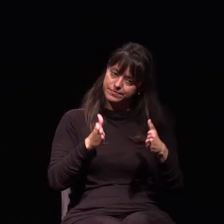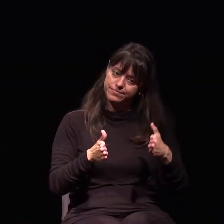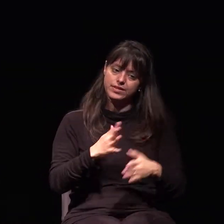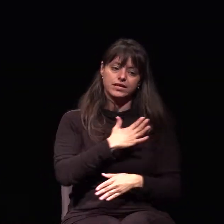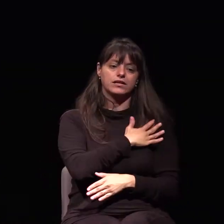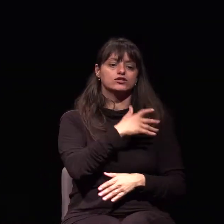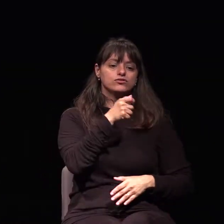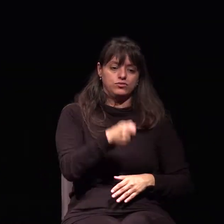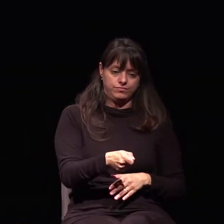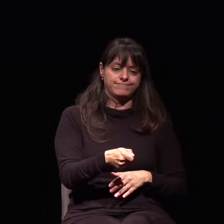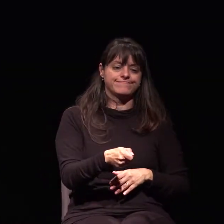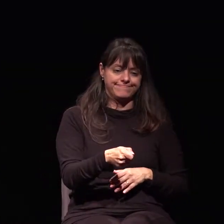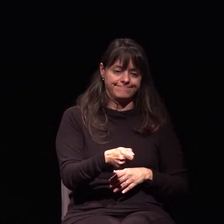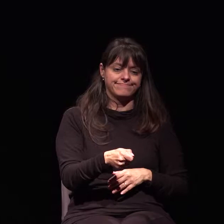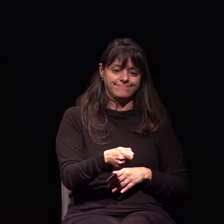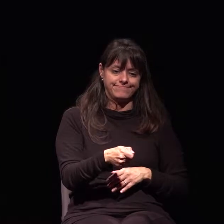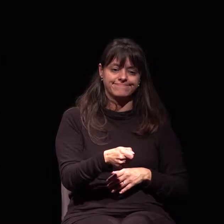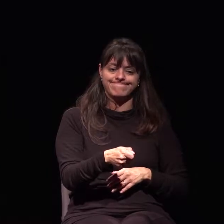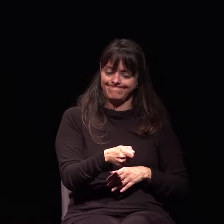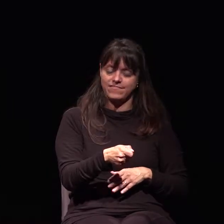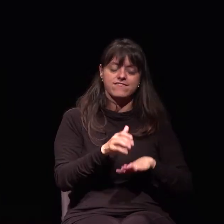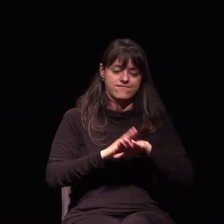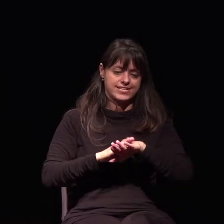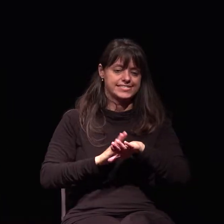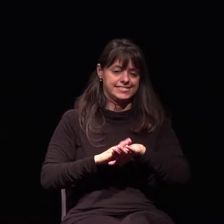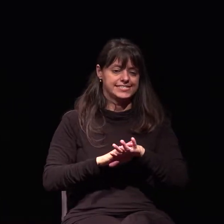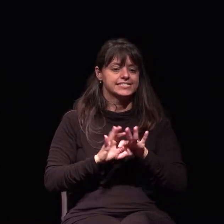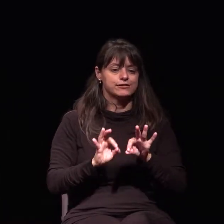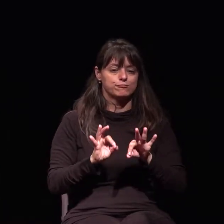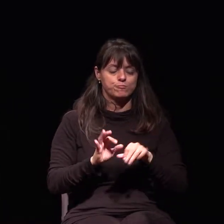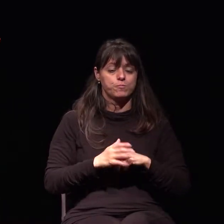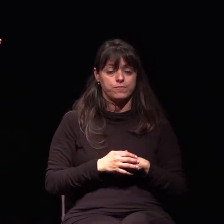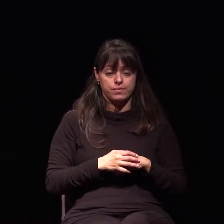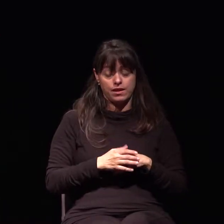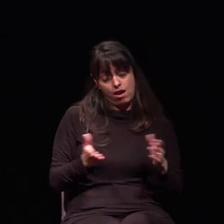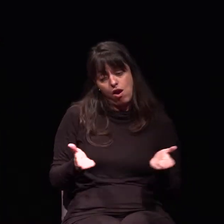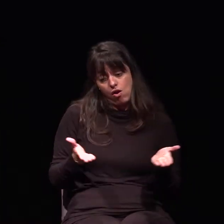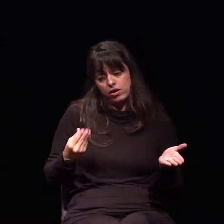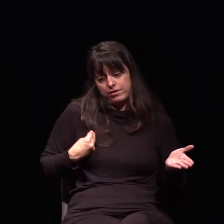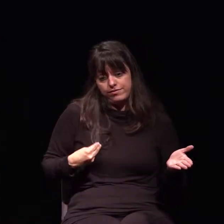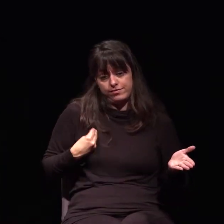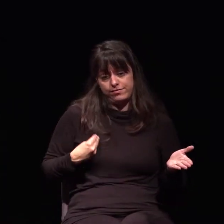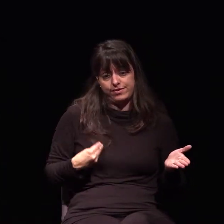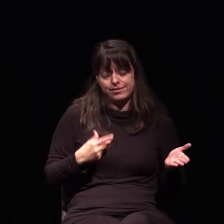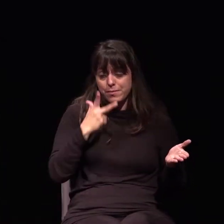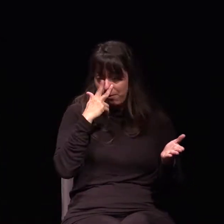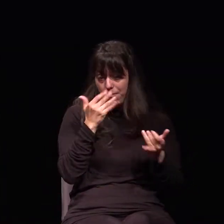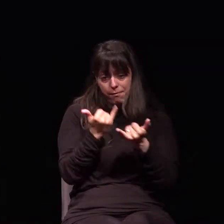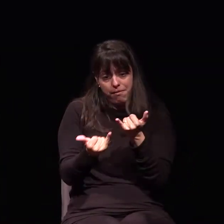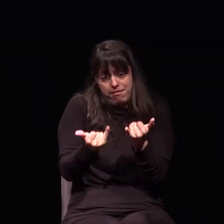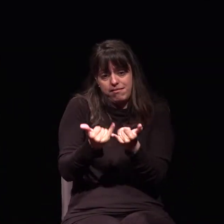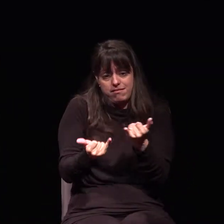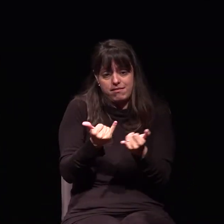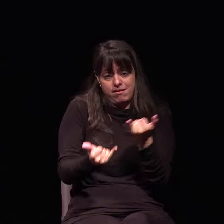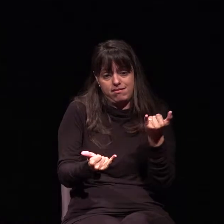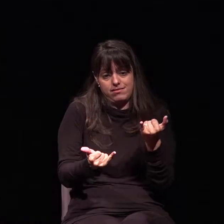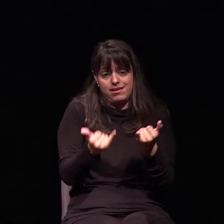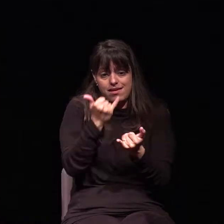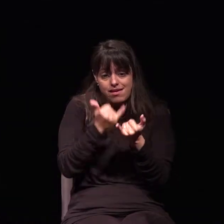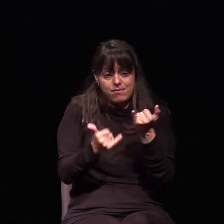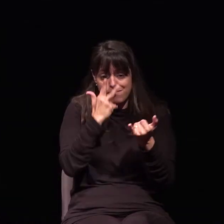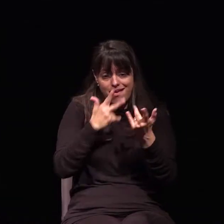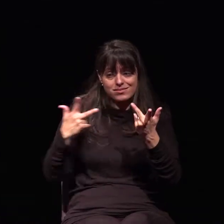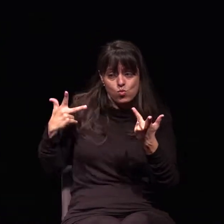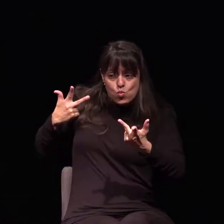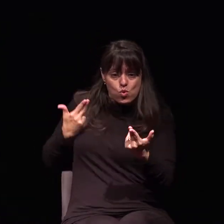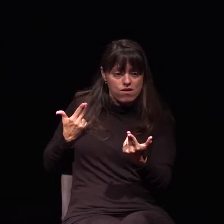de autoritarismo, se acirram. E eu acho que a gente está vivendo muito isso, né? E vivemos no passado. E eu